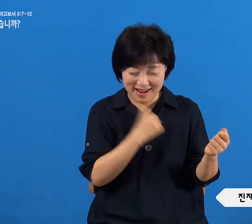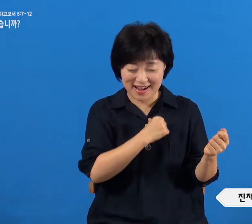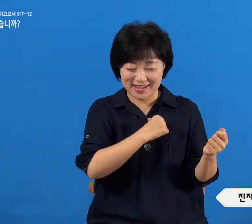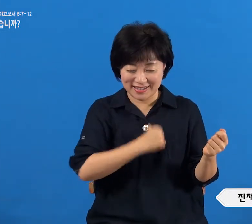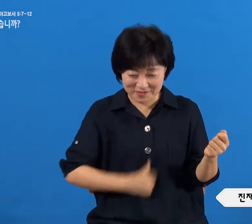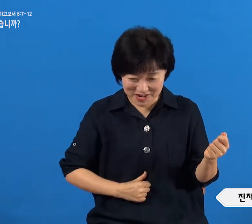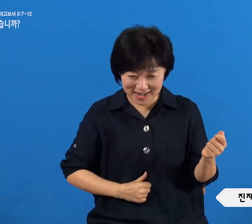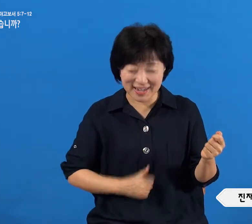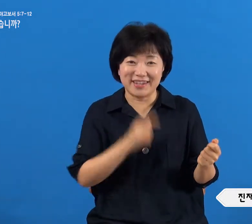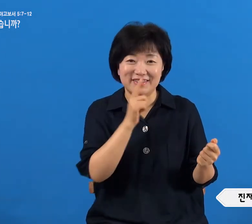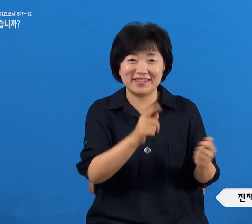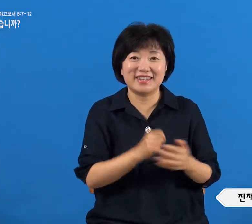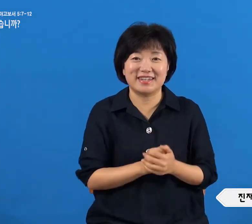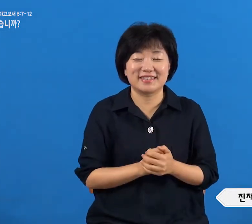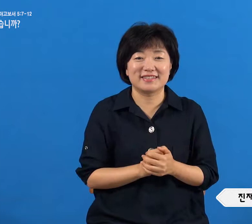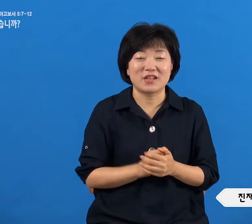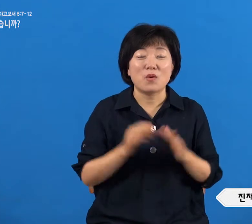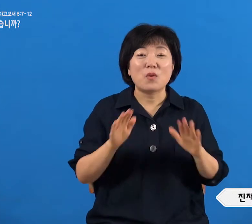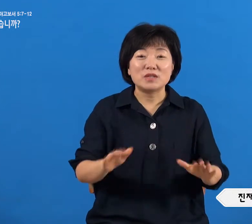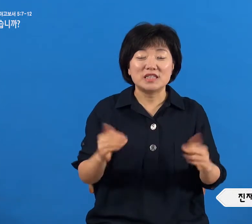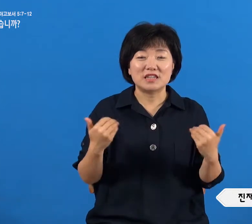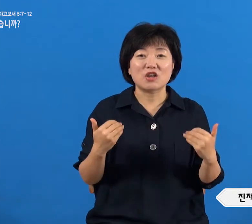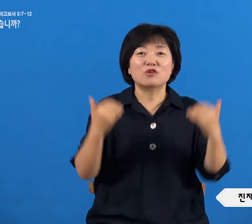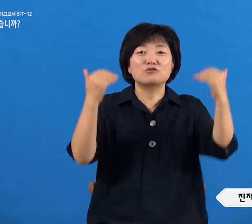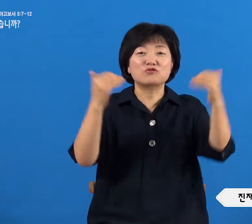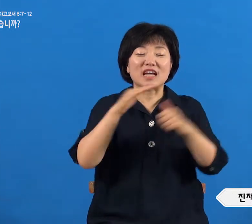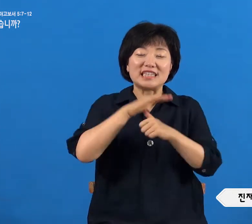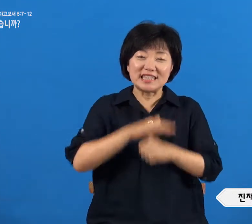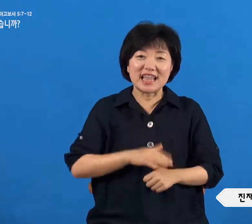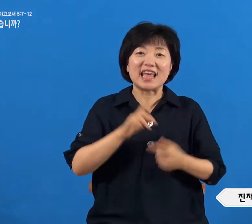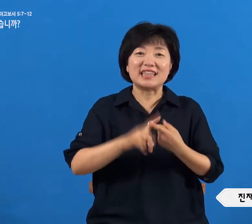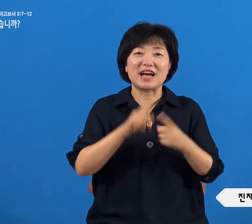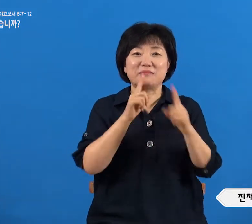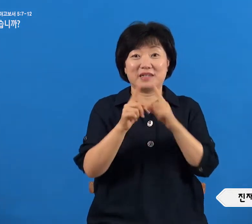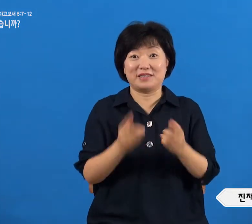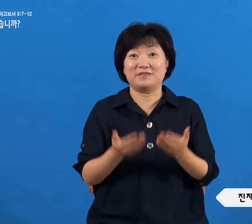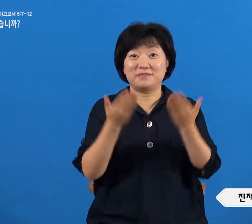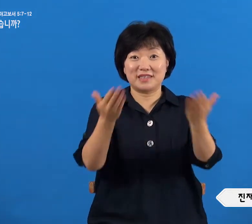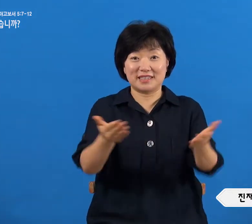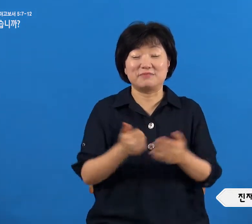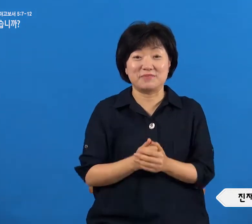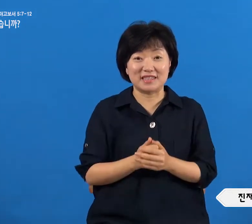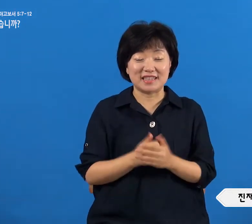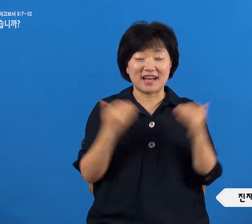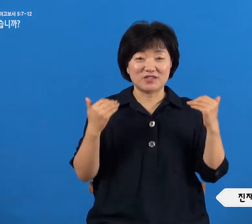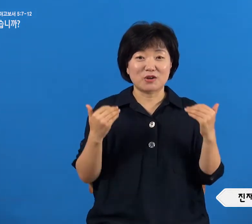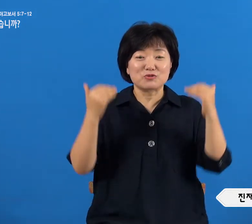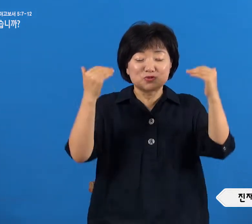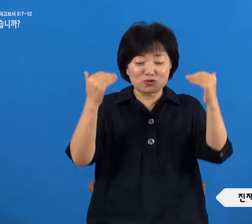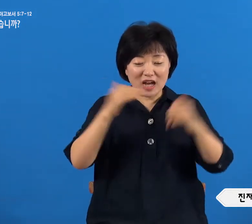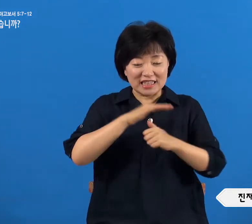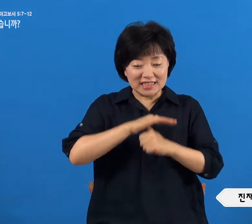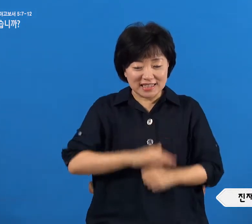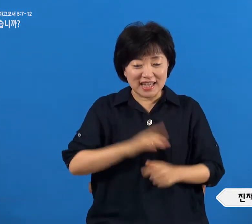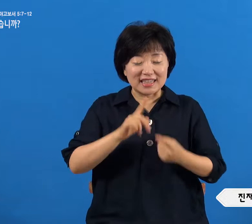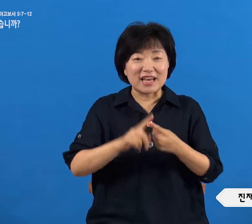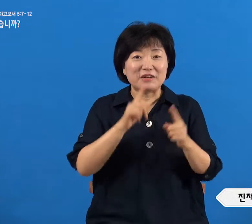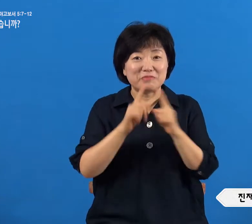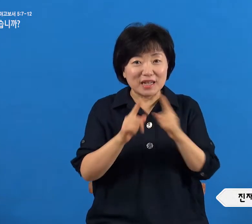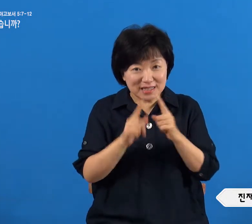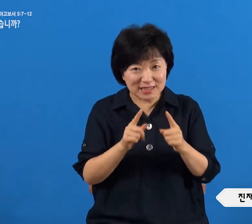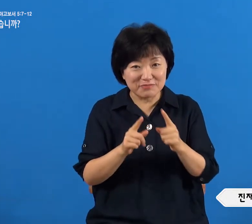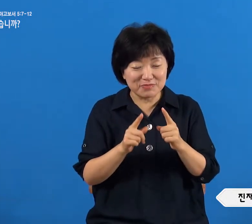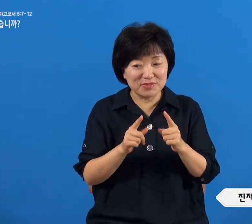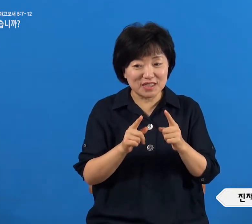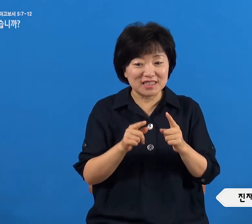오늘은 성숙한 인내에 관한 말씀을 하고 계십니다. 이 성숙한 인내에 관한 말씀은 단순히 이